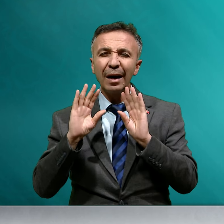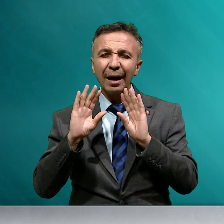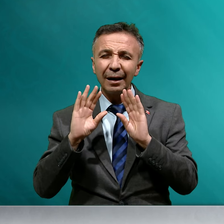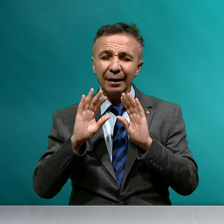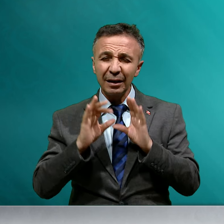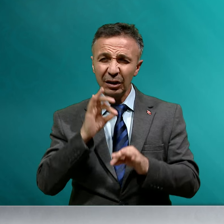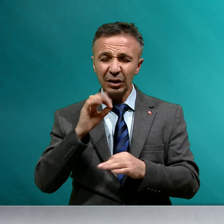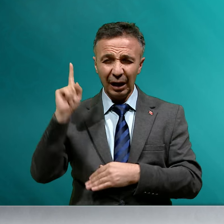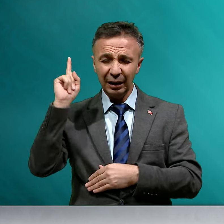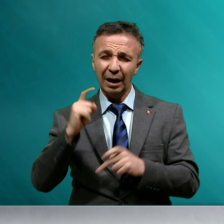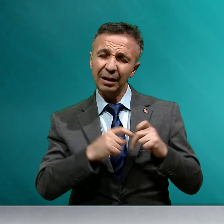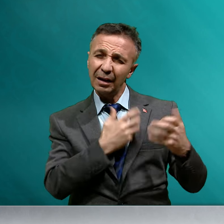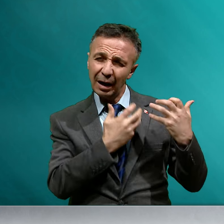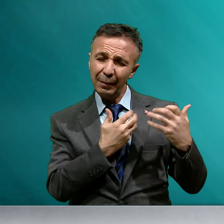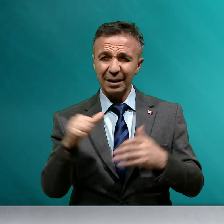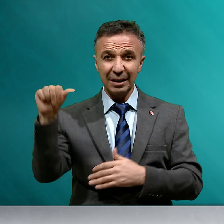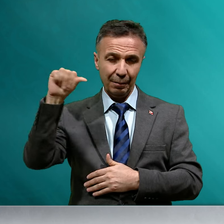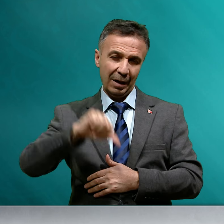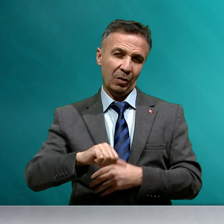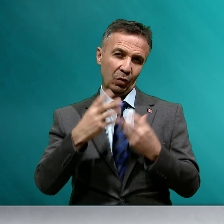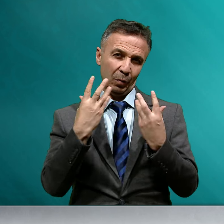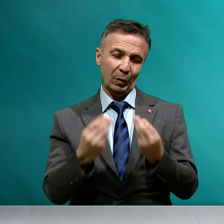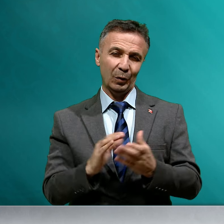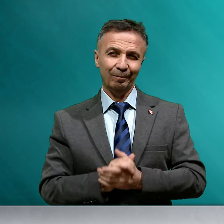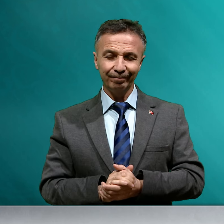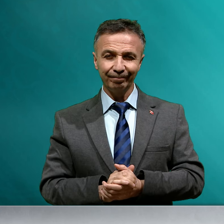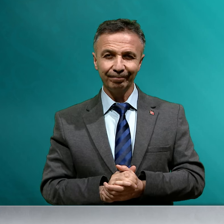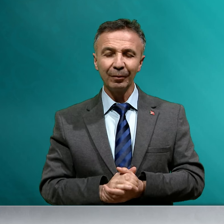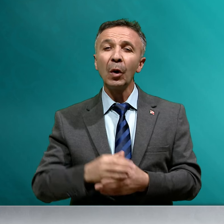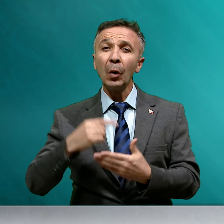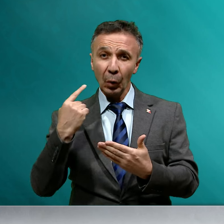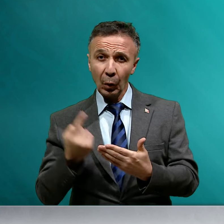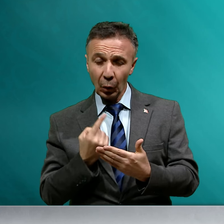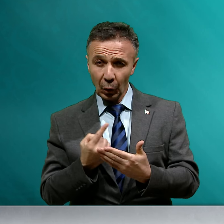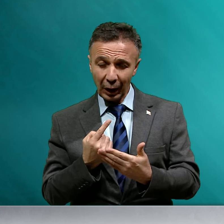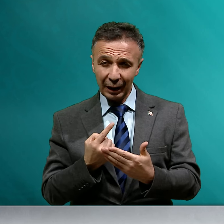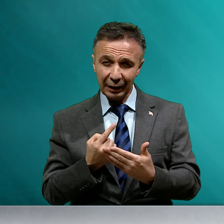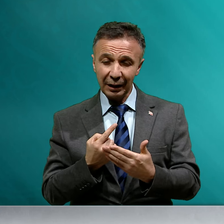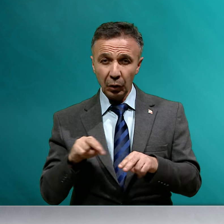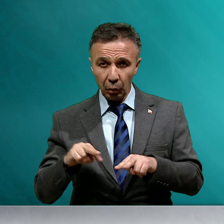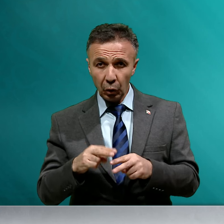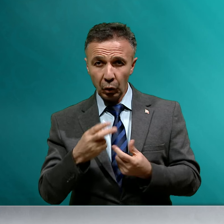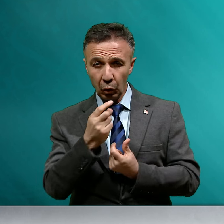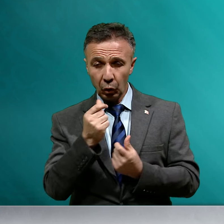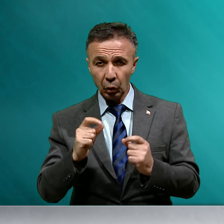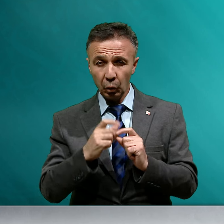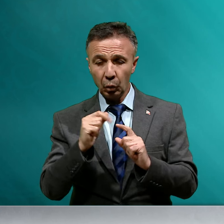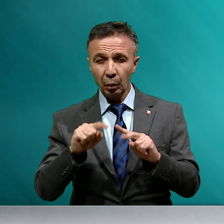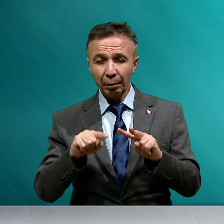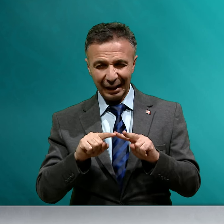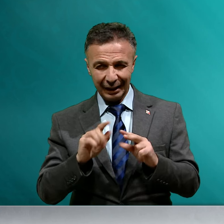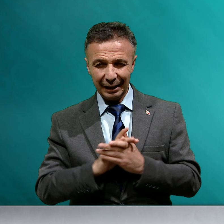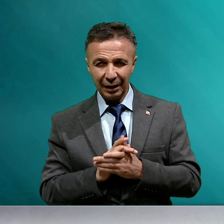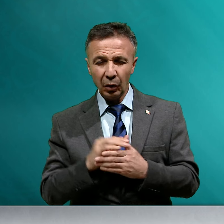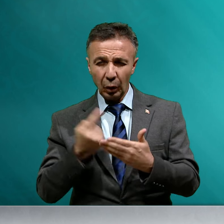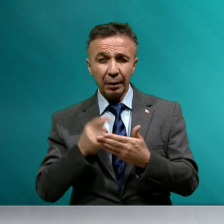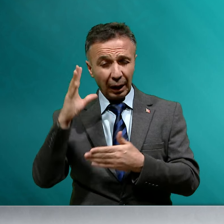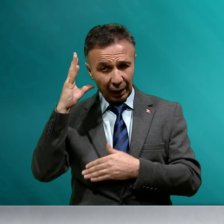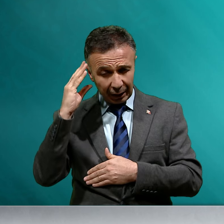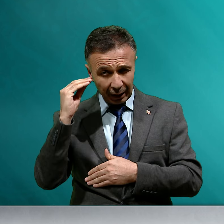Allah'ın rahmetinden mahrum kalır. Kur'an mübindir. Onu anlayıp